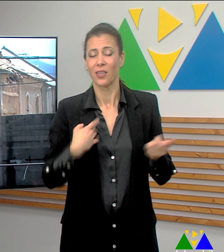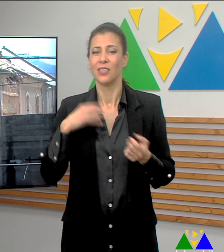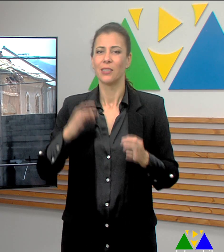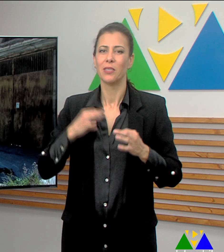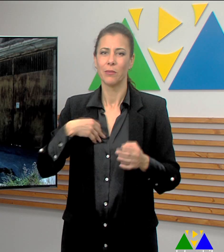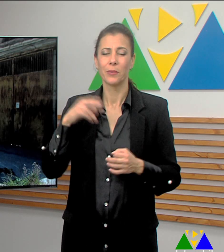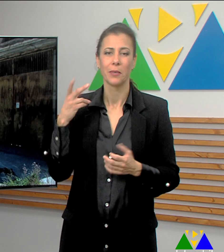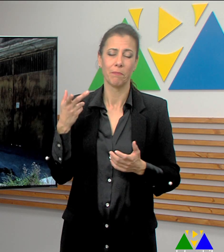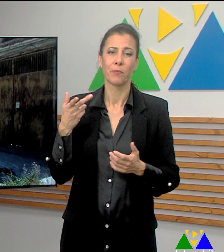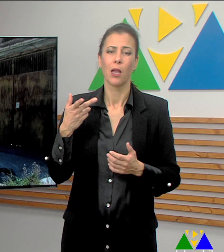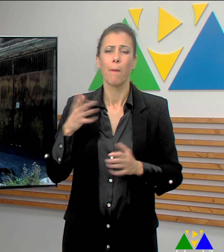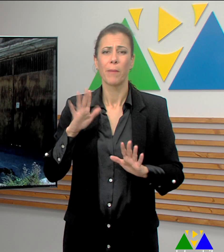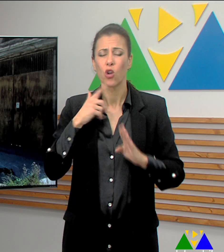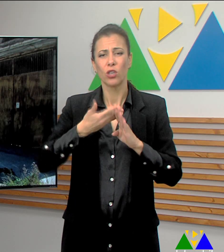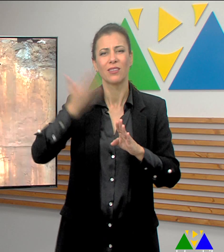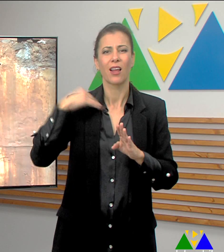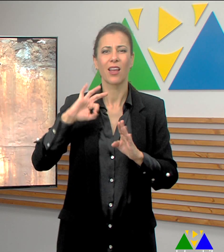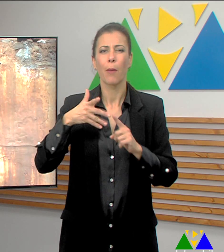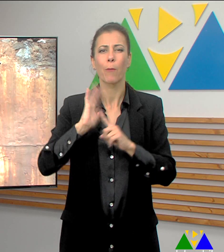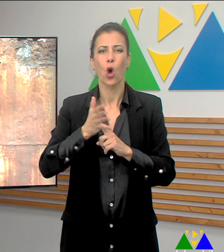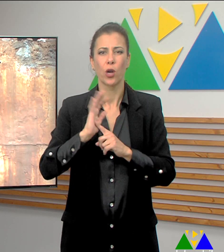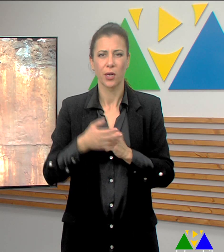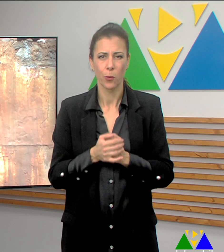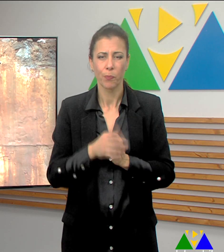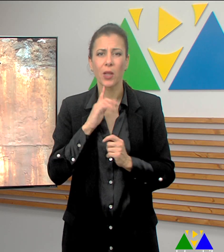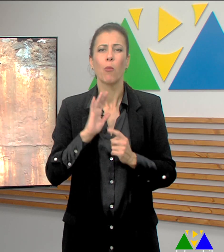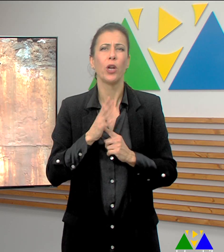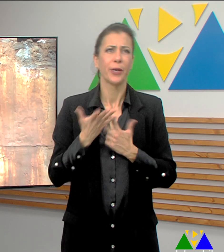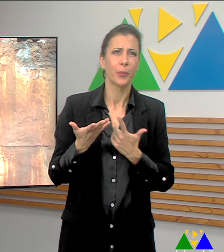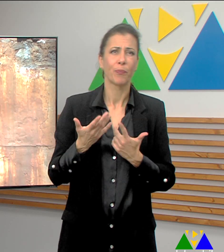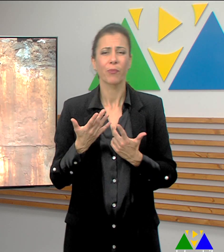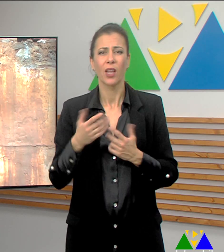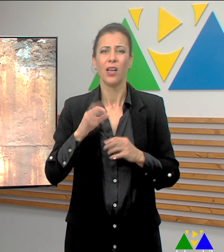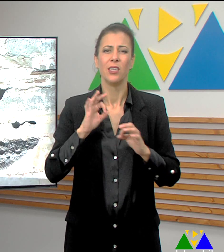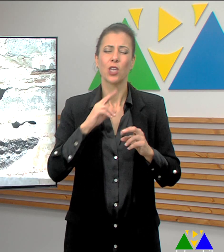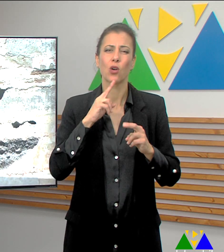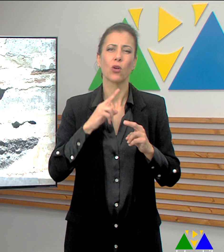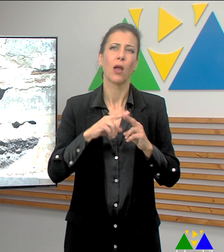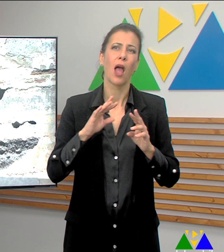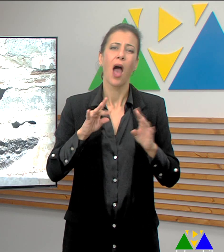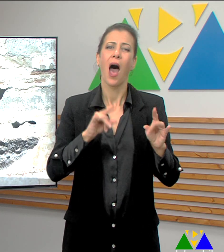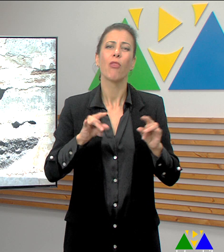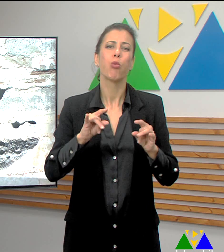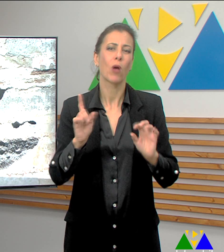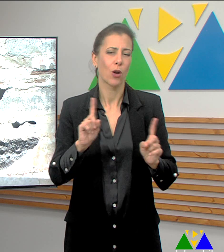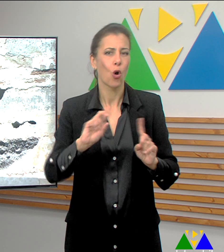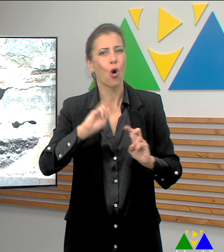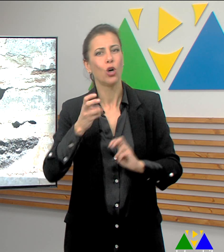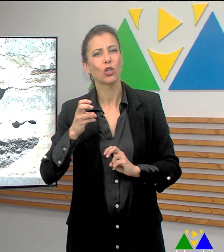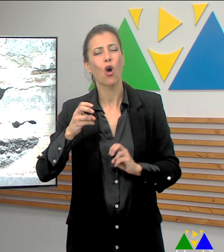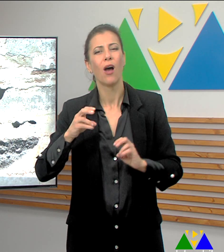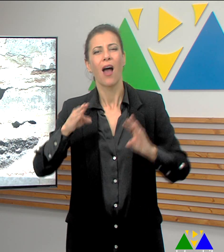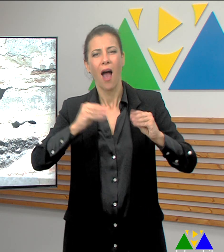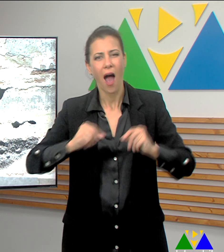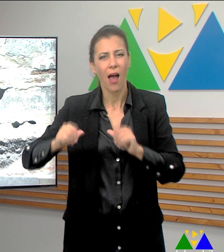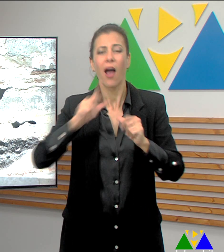a irnos ahí. Y tenemos detrás los molinos, ¿no? Molinos harineros en este caso, ¿no? De harina, no es azucarero ni nada por el estilo, son